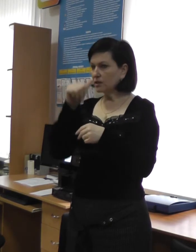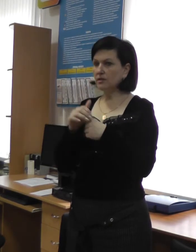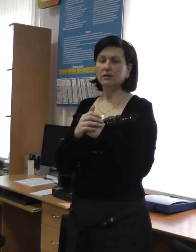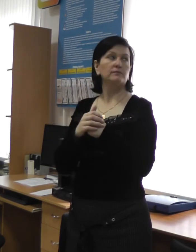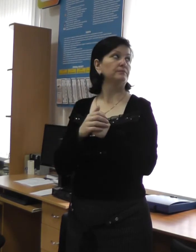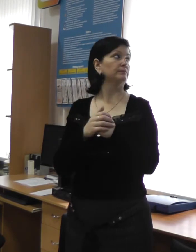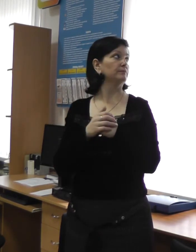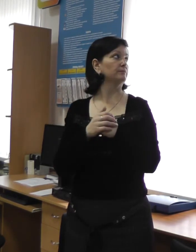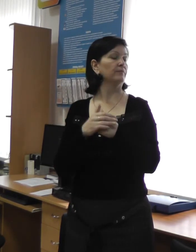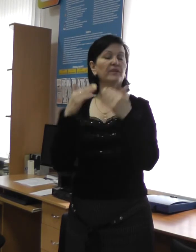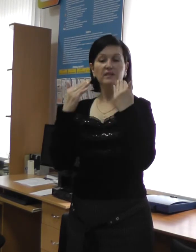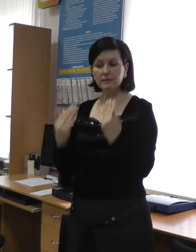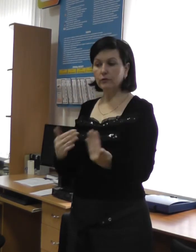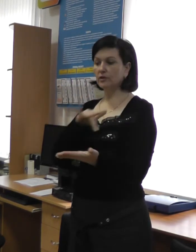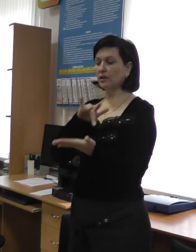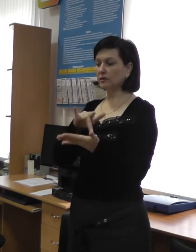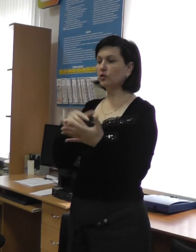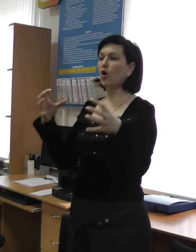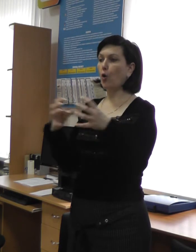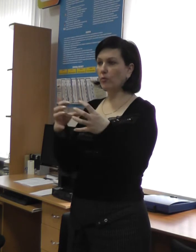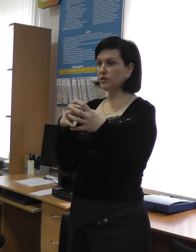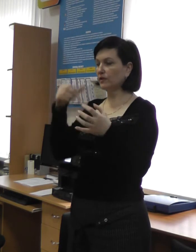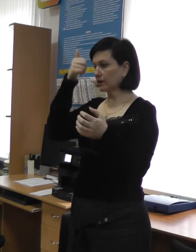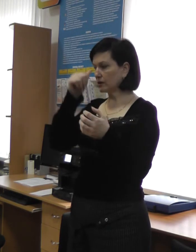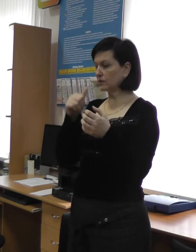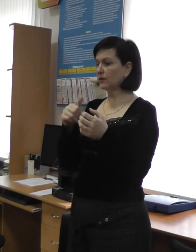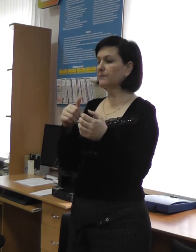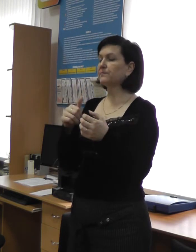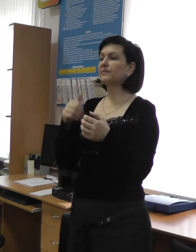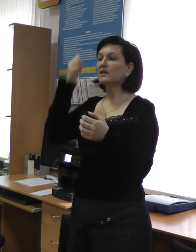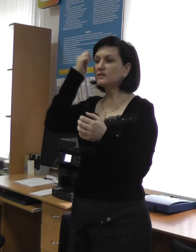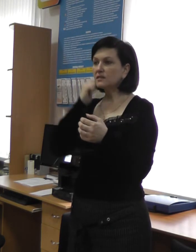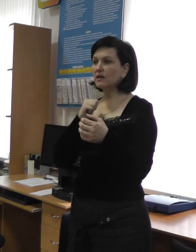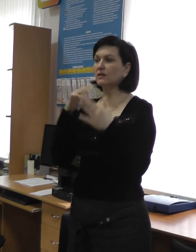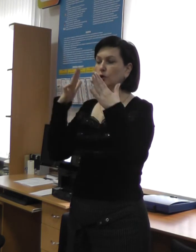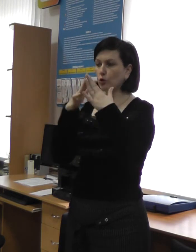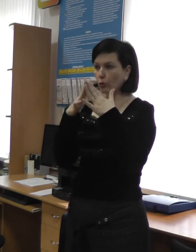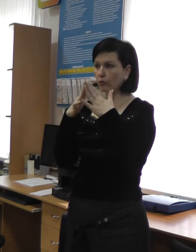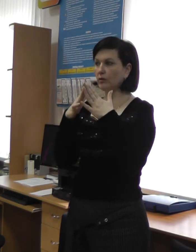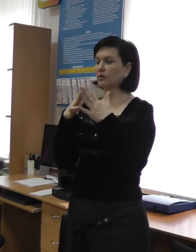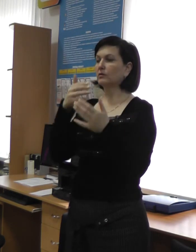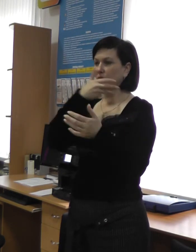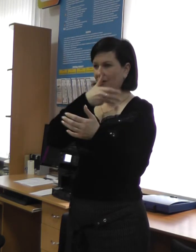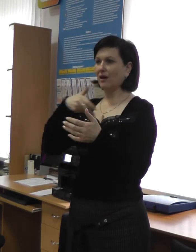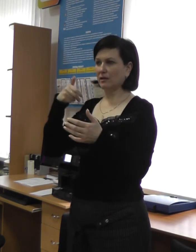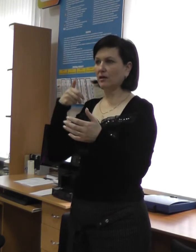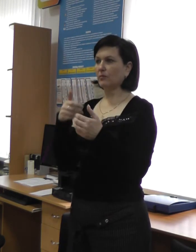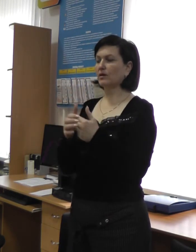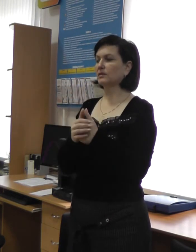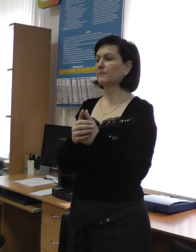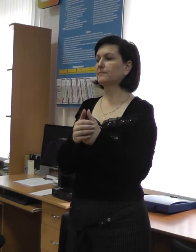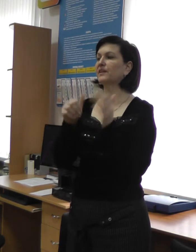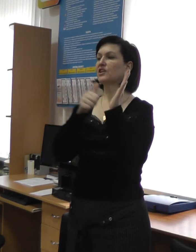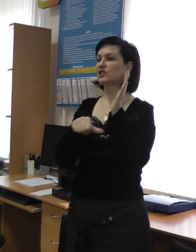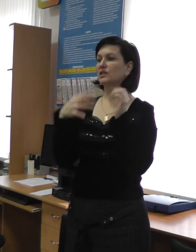и предков. Сегодня городское греческое общество располагается в старом здании в исторической части Ставрополя на проспекте Карла